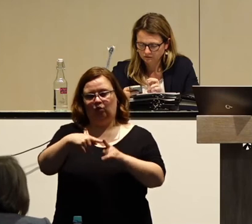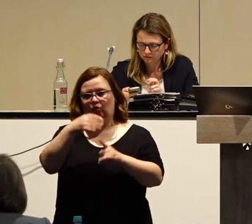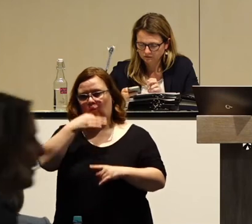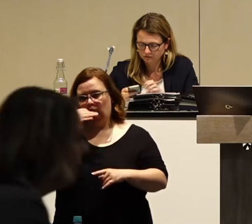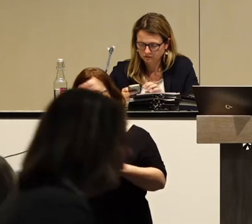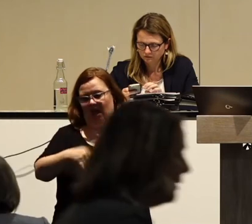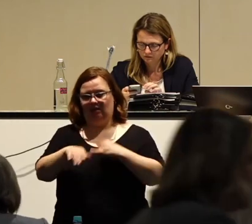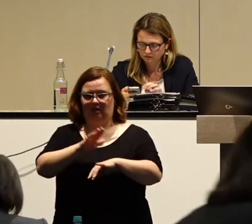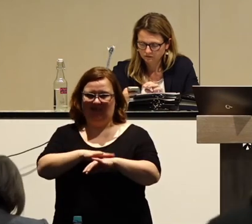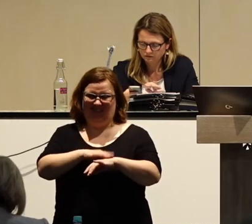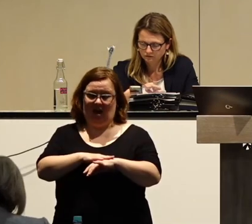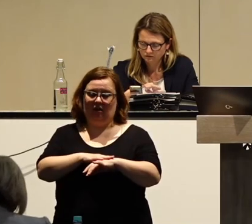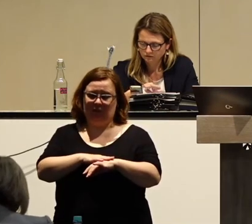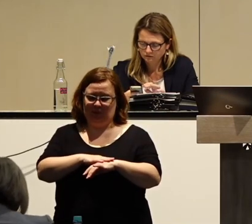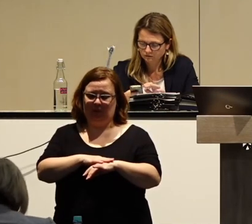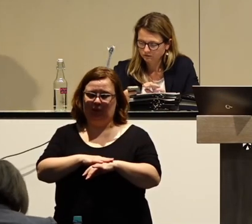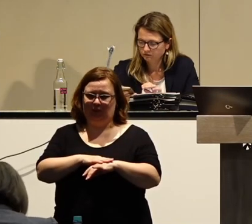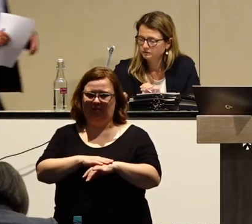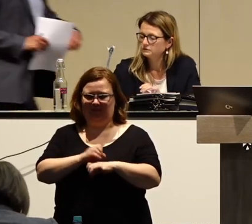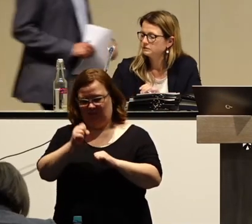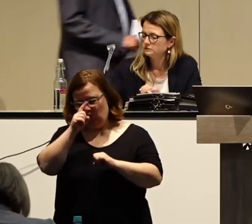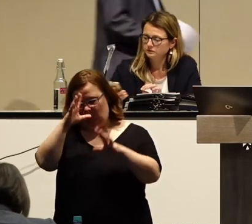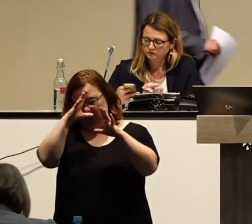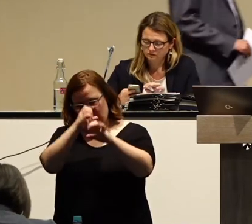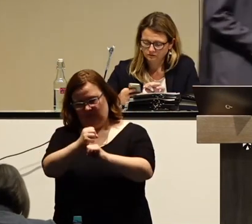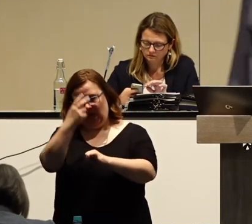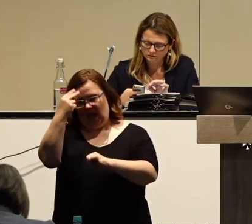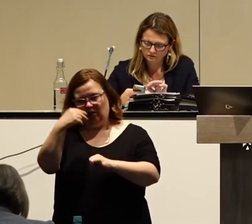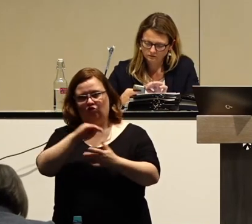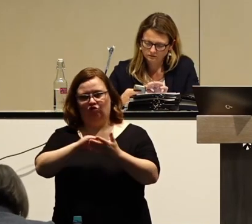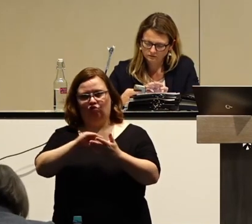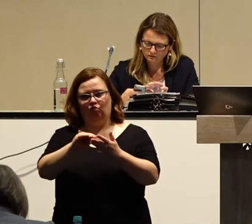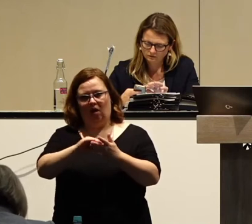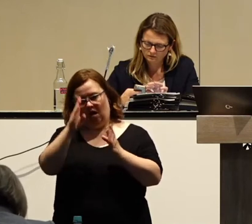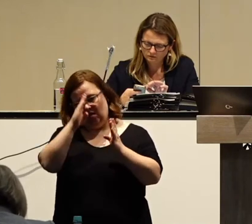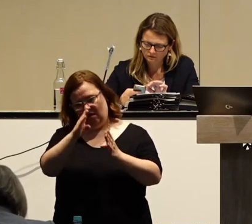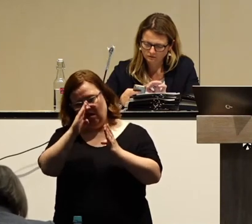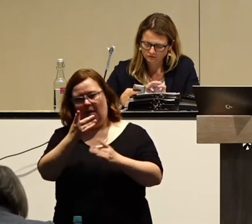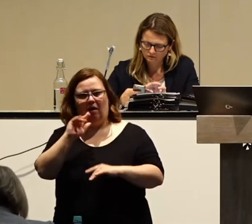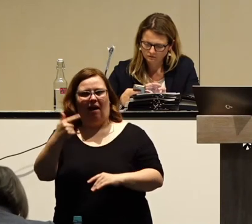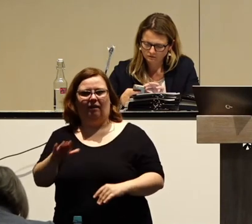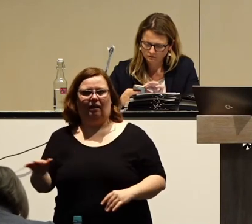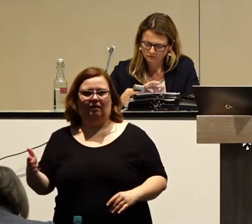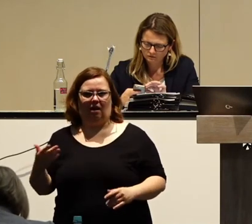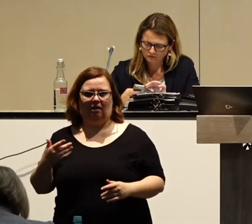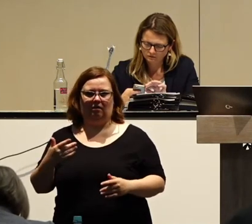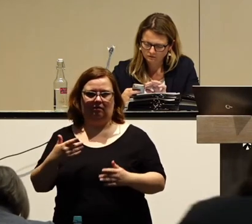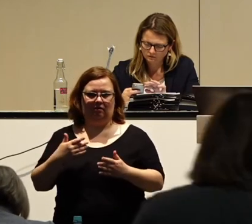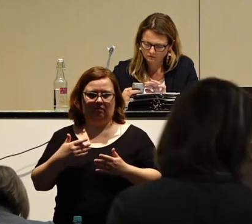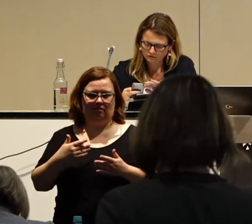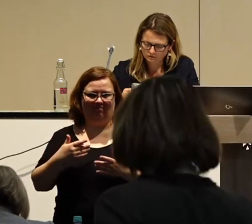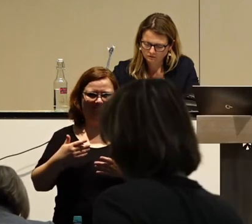letzten Zeit sehr darauf fokussiert wurden, dass sie nur als Schülerinnen und Schüler gesehen wurden. An der Stelle möchte